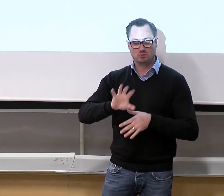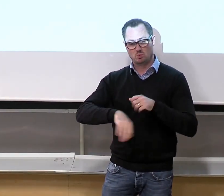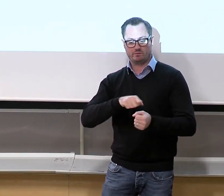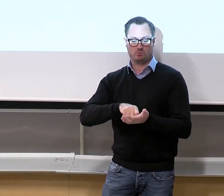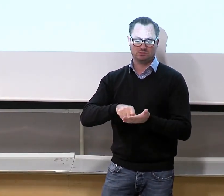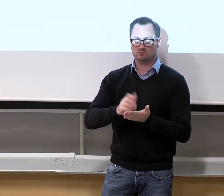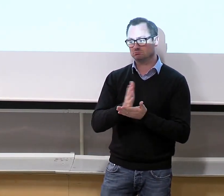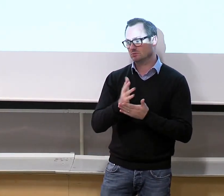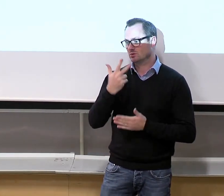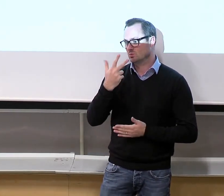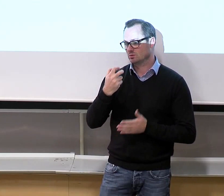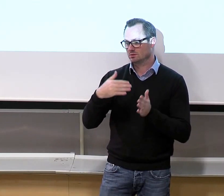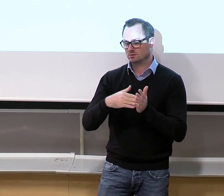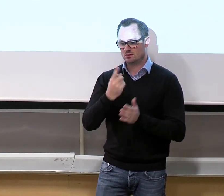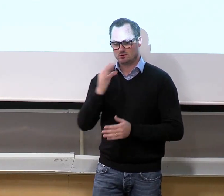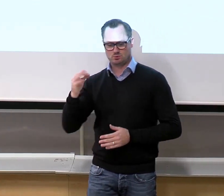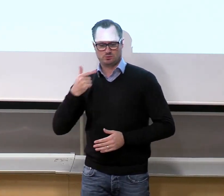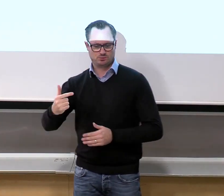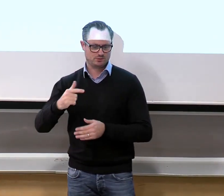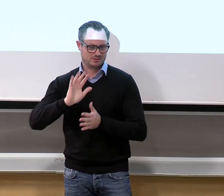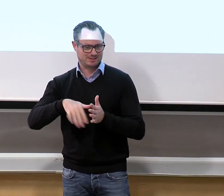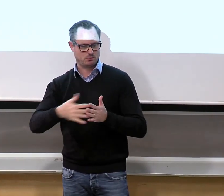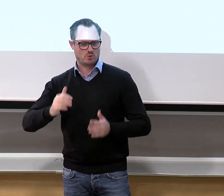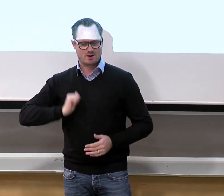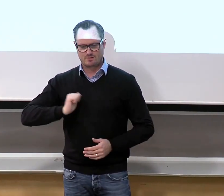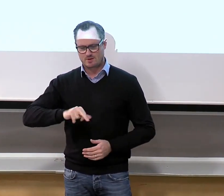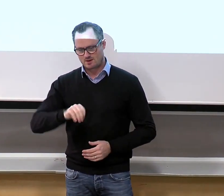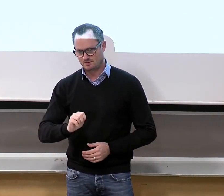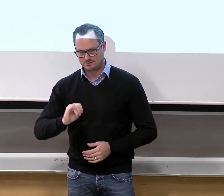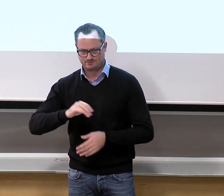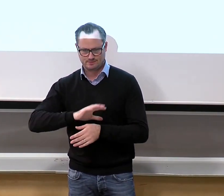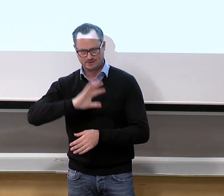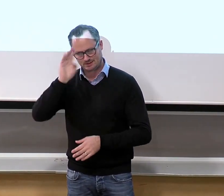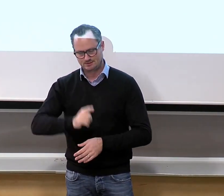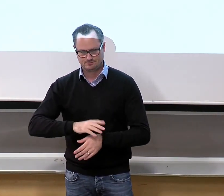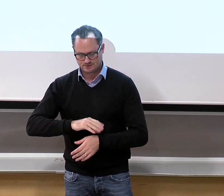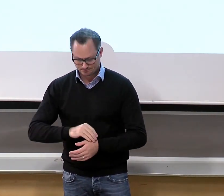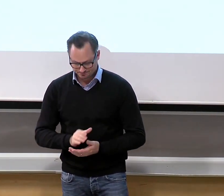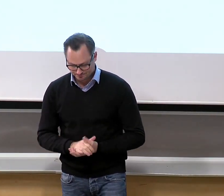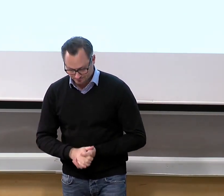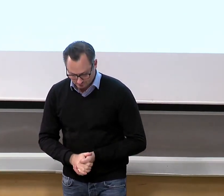en grovt uppskattat en 80-90 000 teckenspråkiga användare i